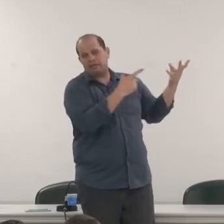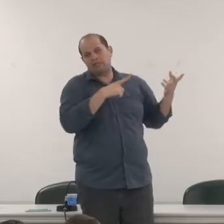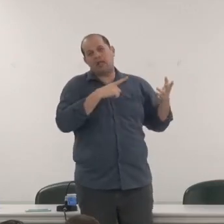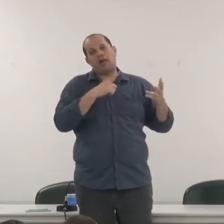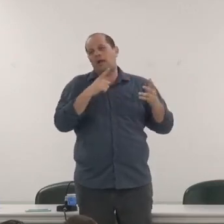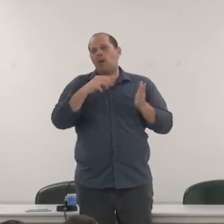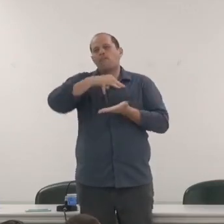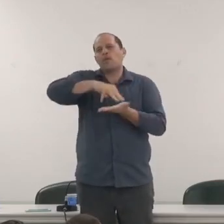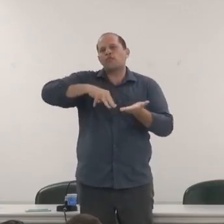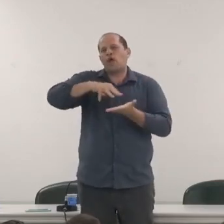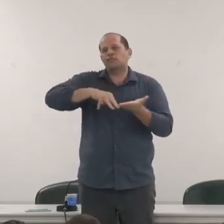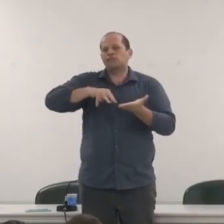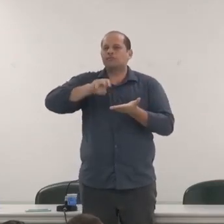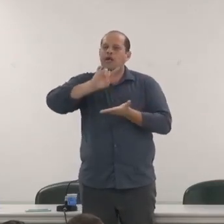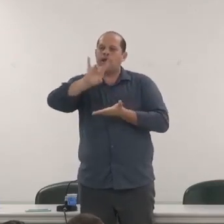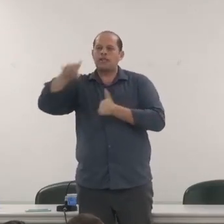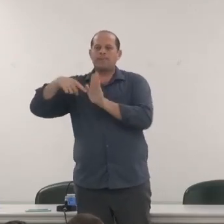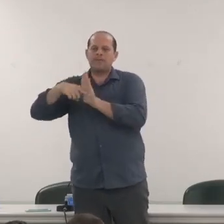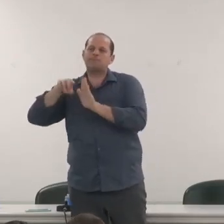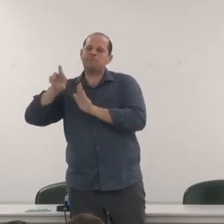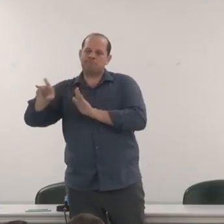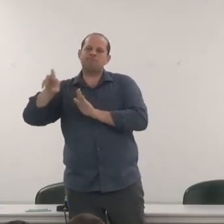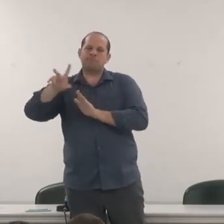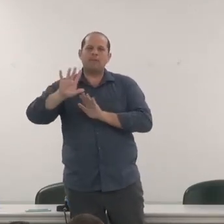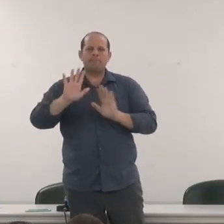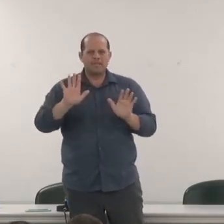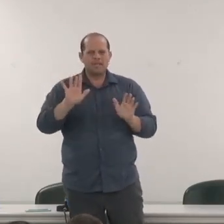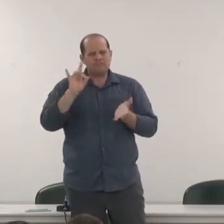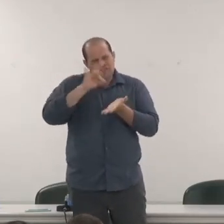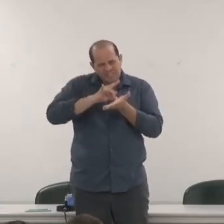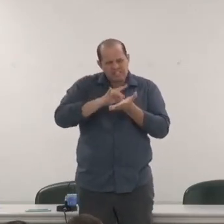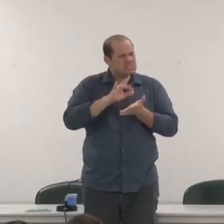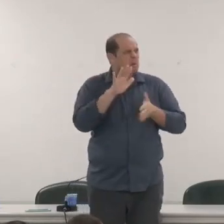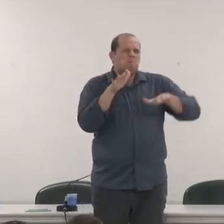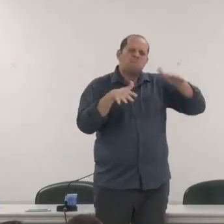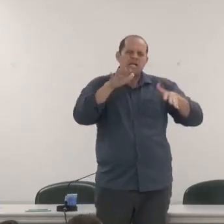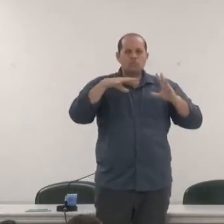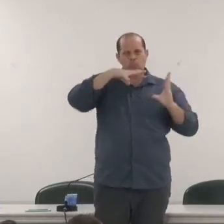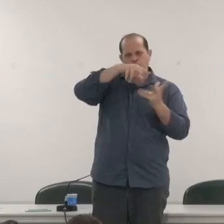né? De línguas pelo mundo, perdão.